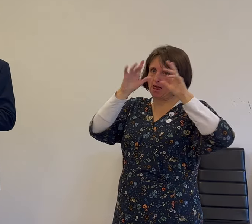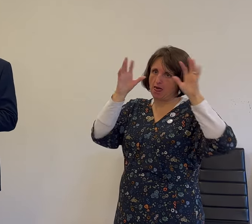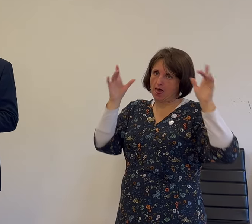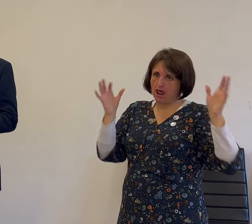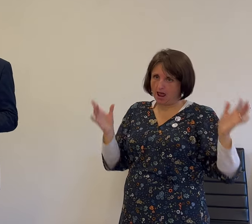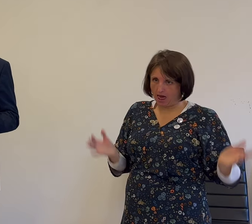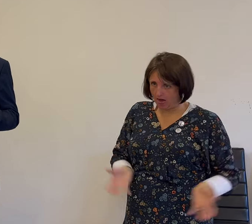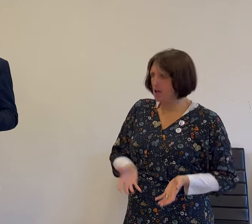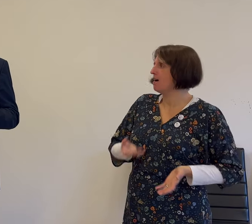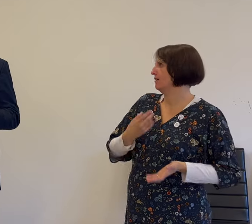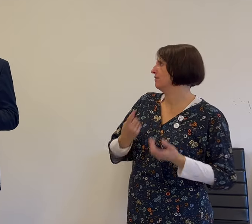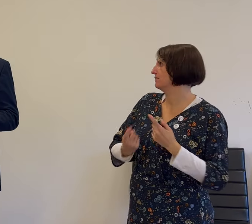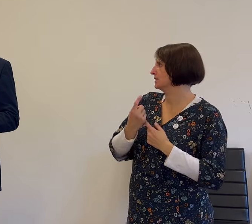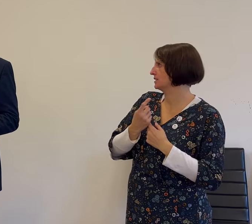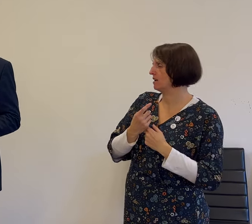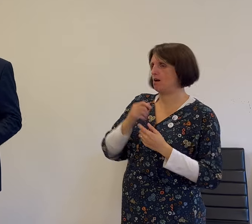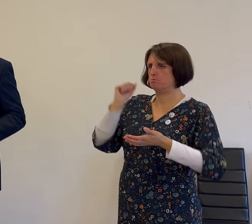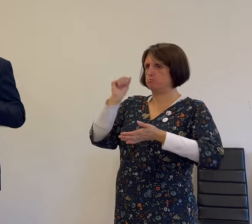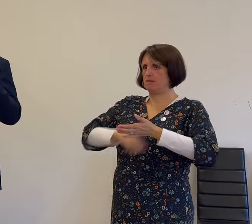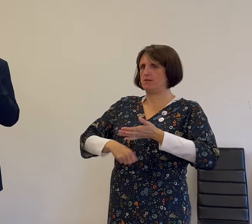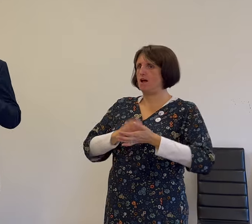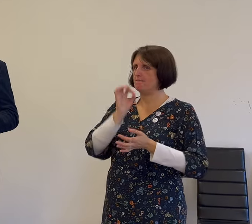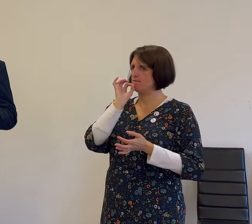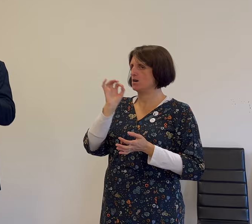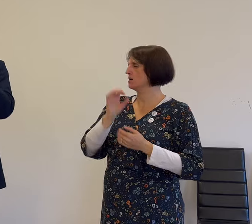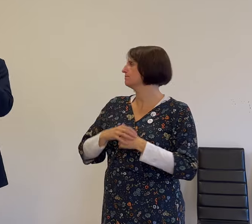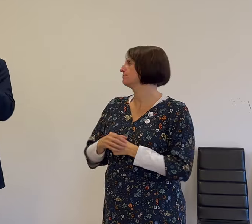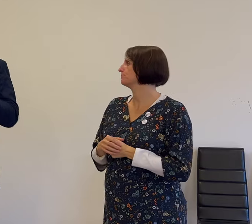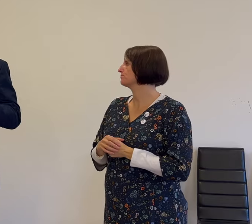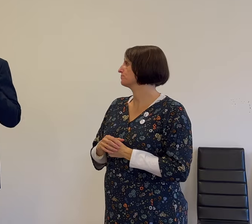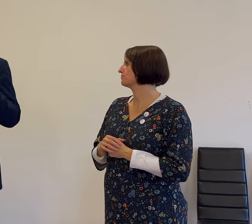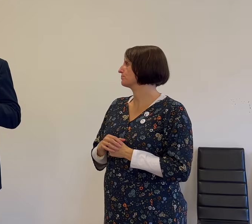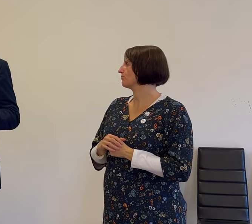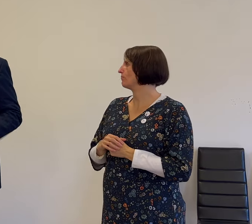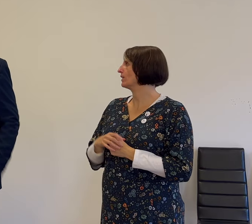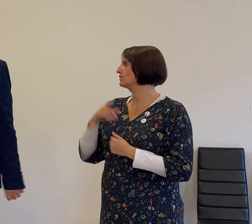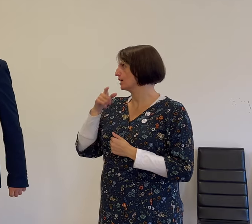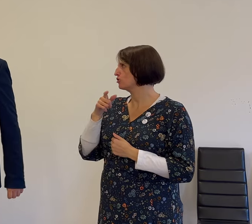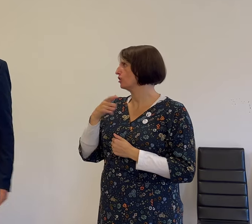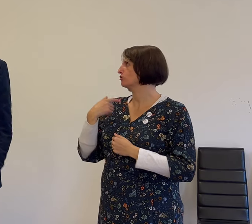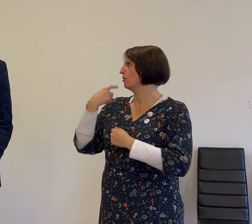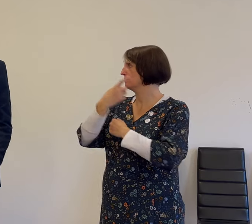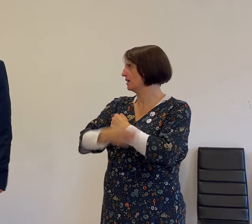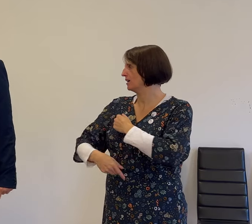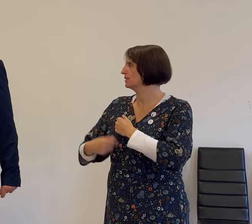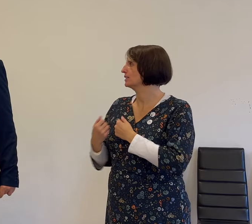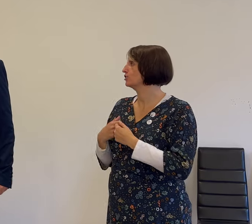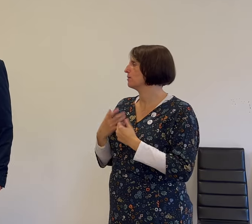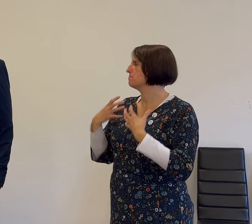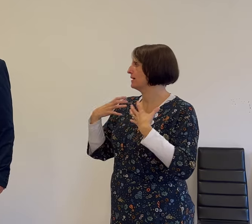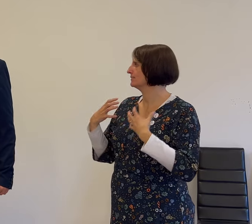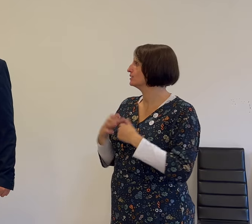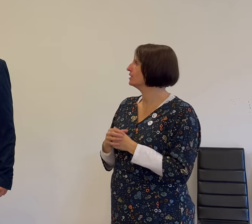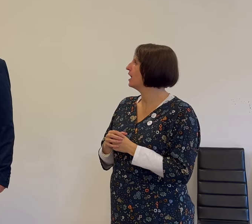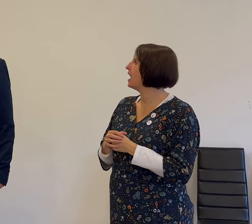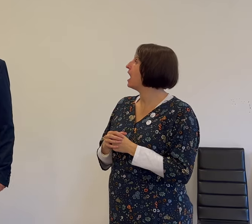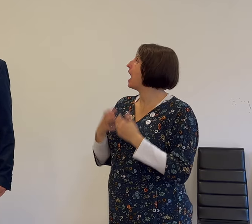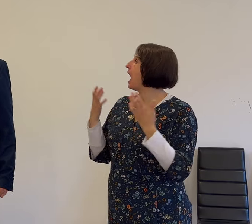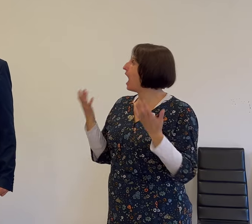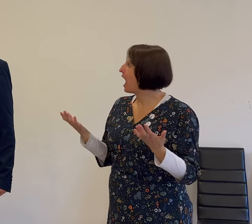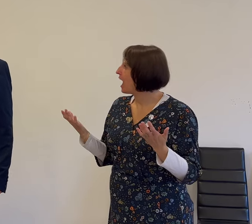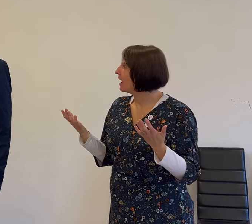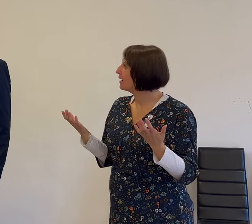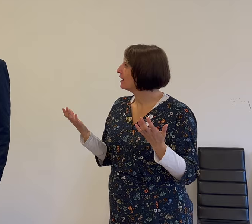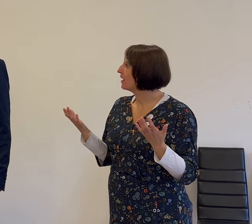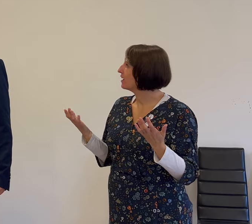efektivní ochrana toho horního, té horní části těla nebo trupu. No ale má